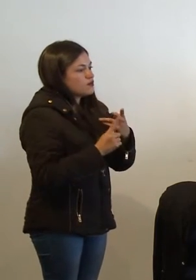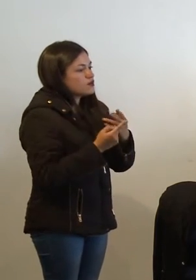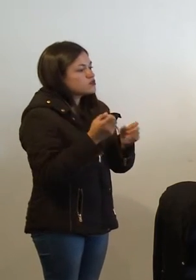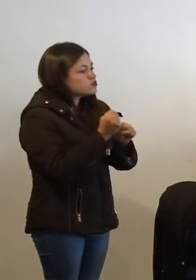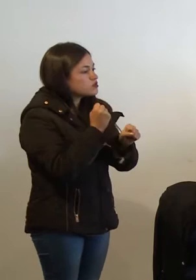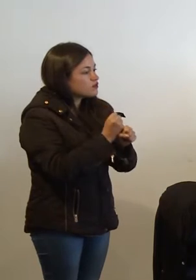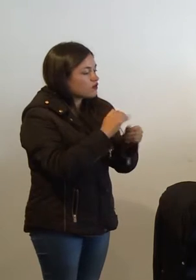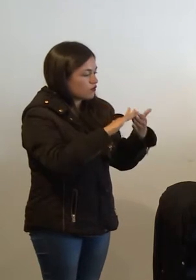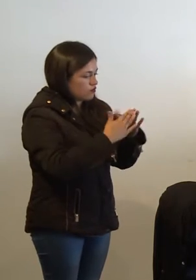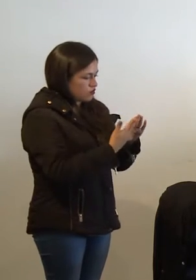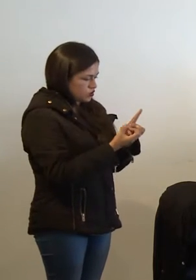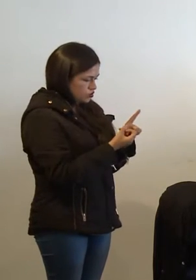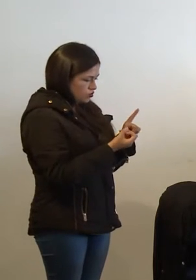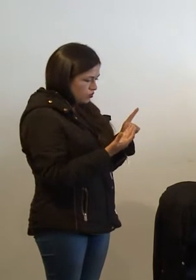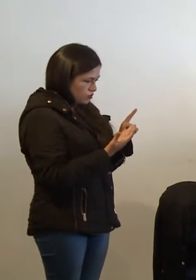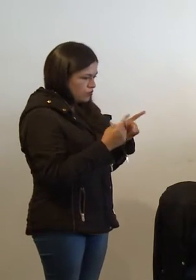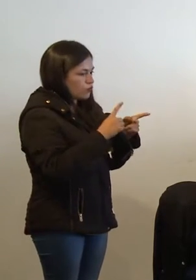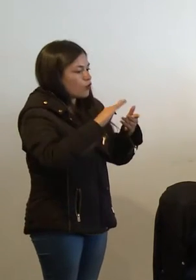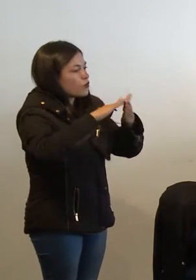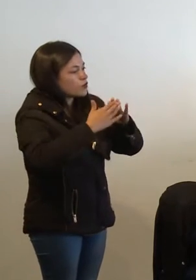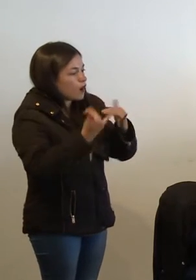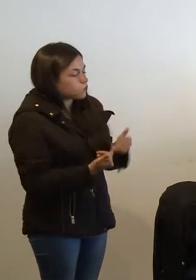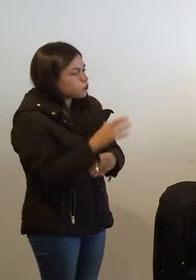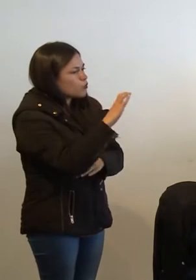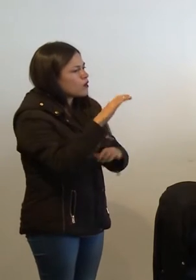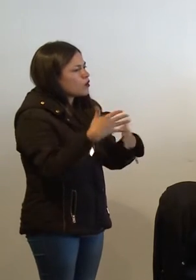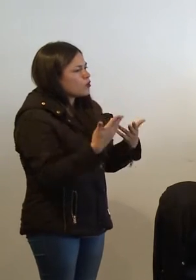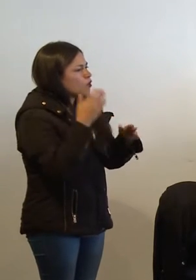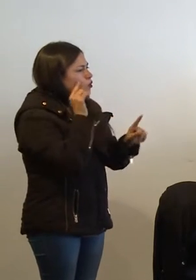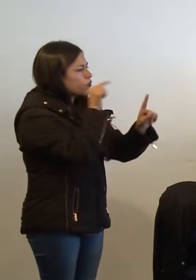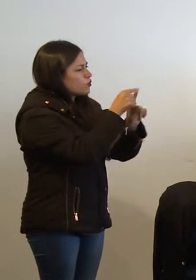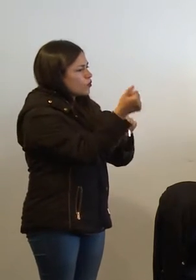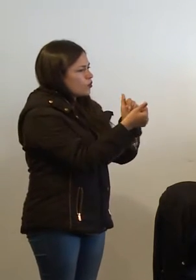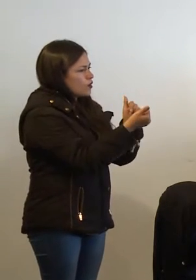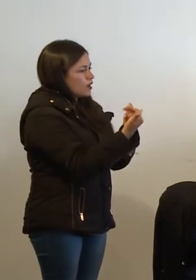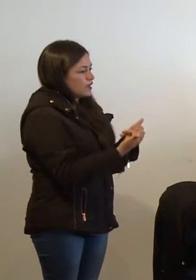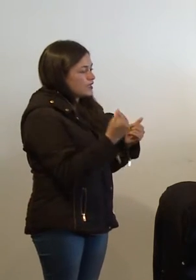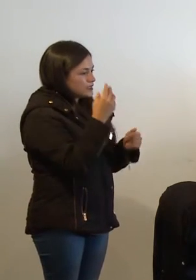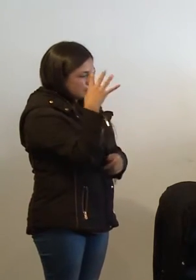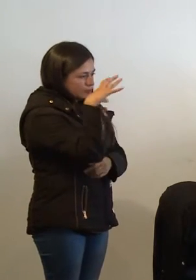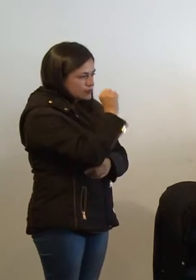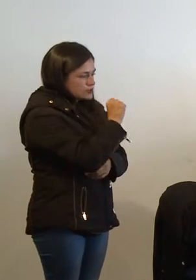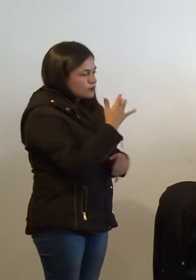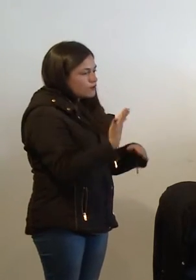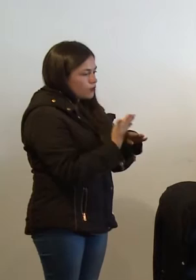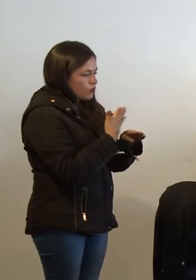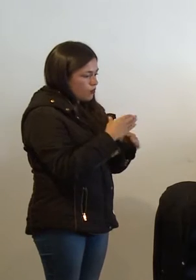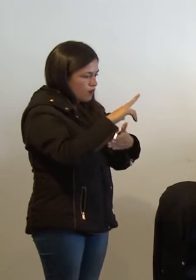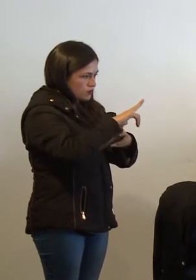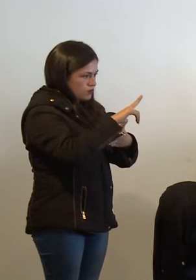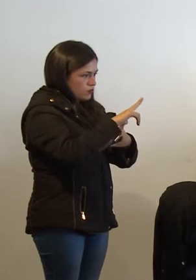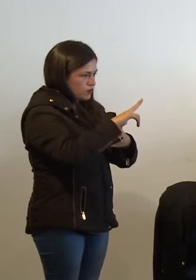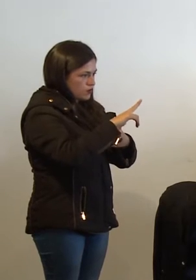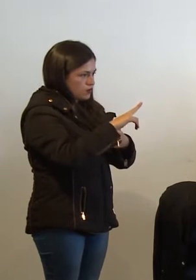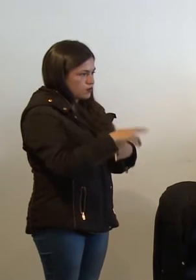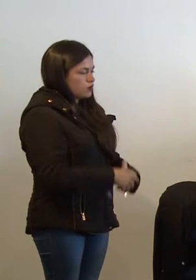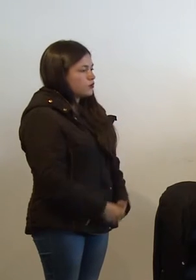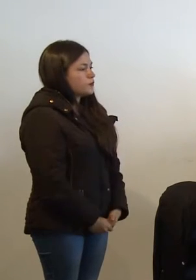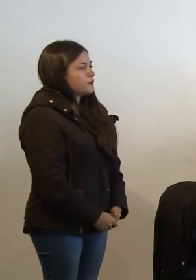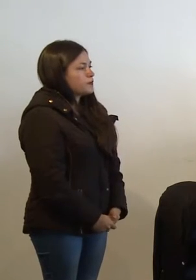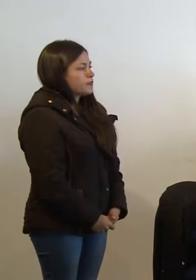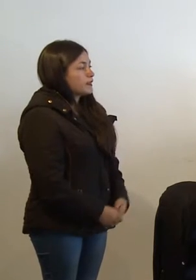prioritarias de la educación comunitaria popular en Colombia, teniendo en cuenta la coyuntura latinoamericana?